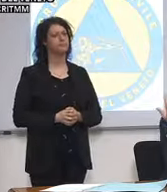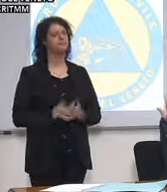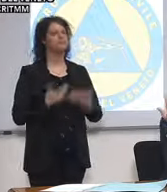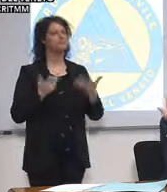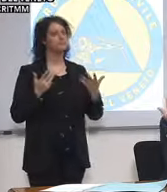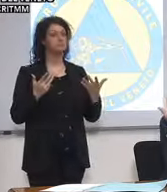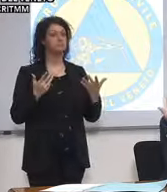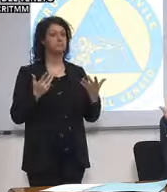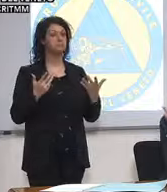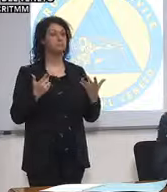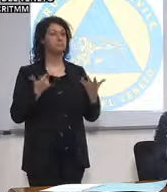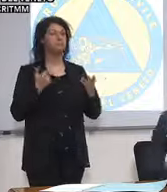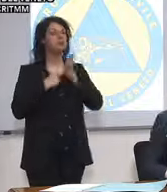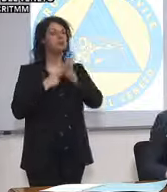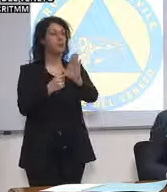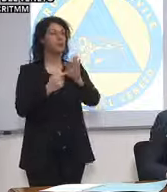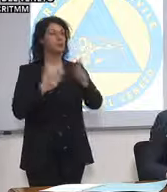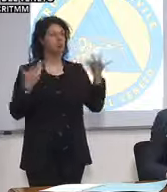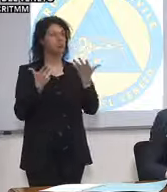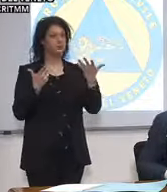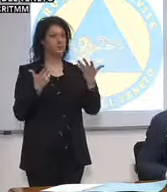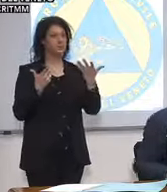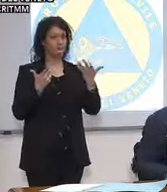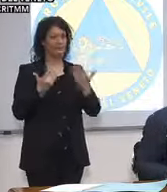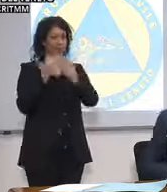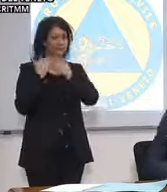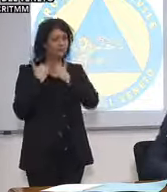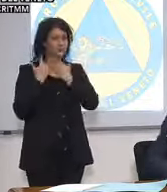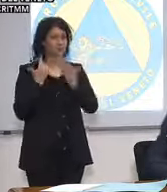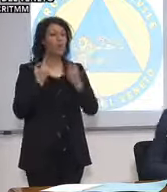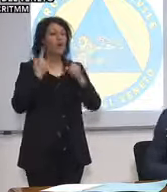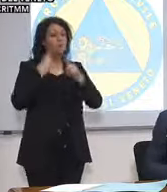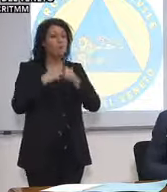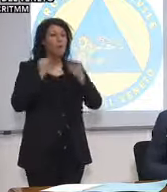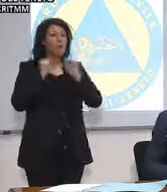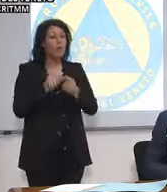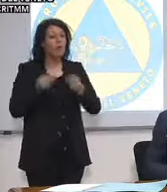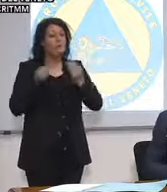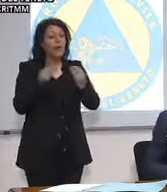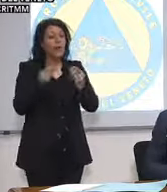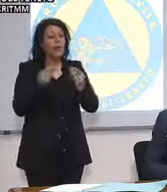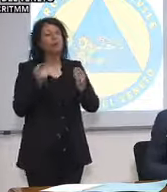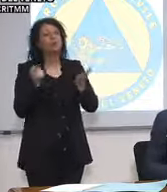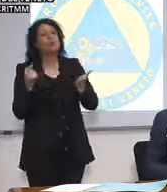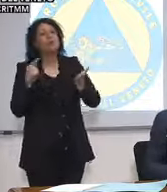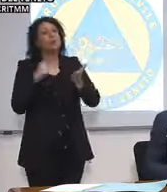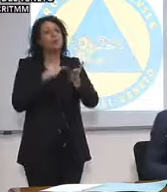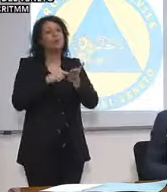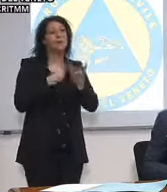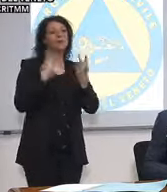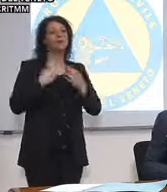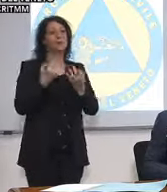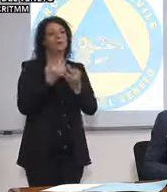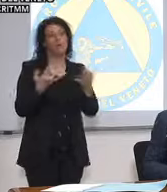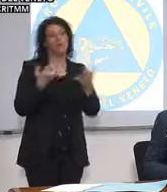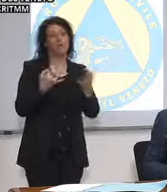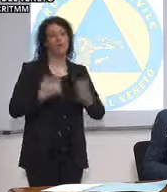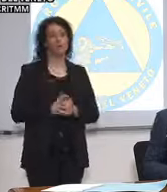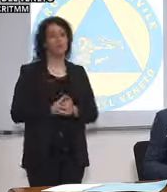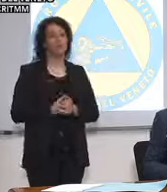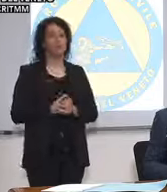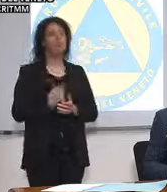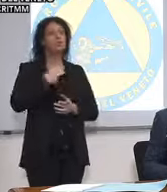responsabilità da un lato, ma anche di possibilità di tornare un minimo alla normalità. Guardate, io l'avrei prese prima queste ordinanze,